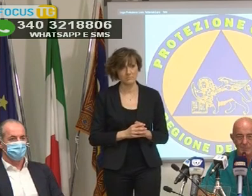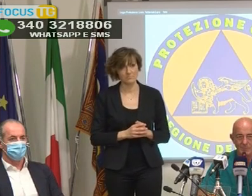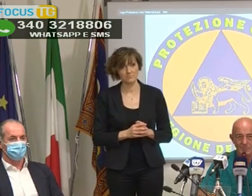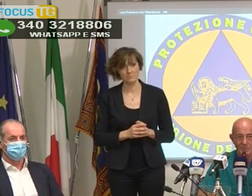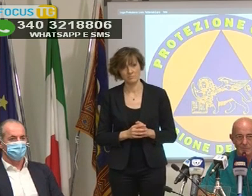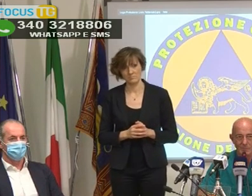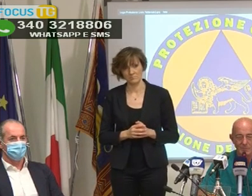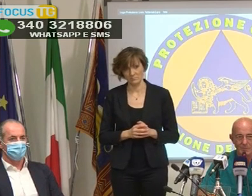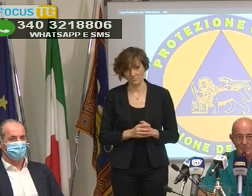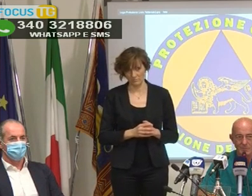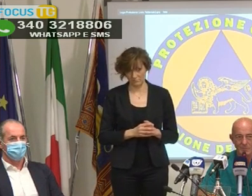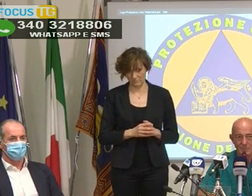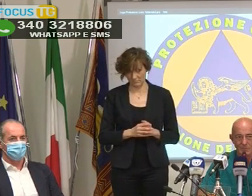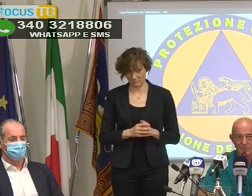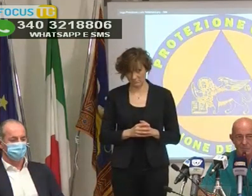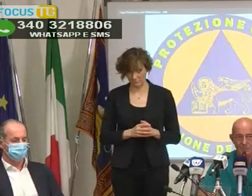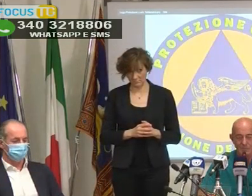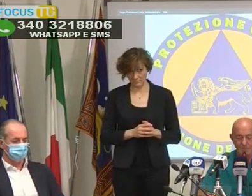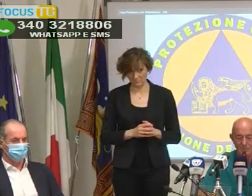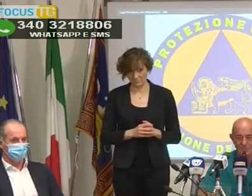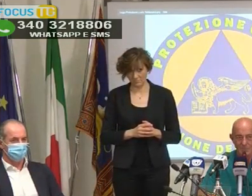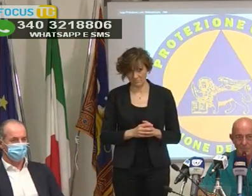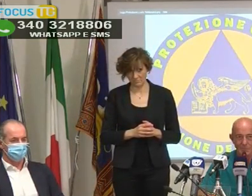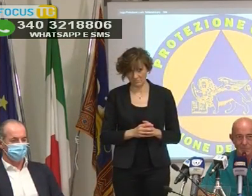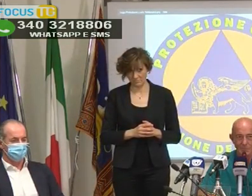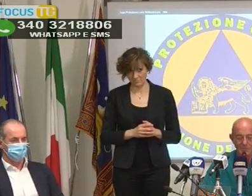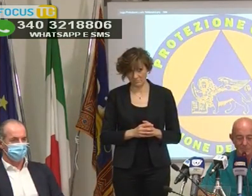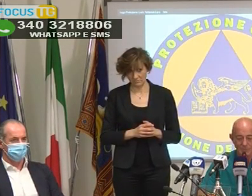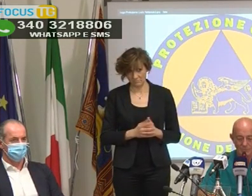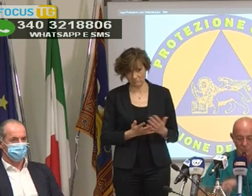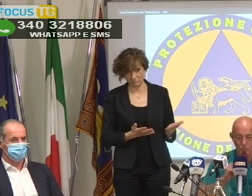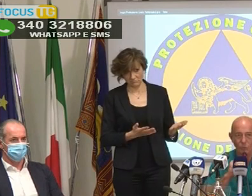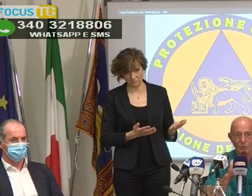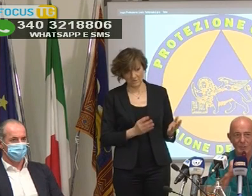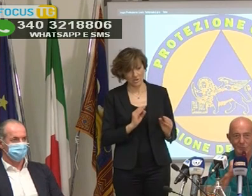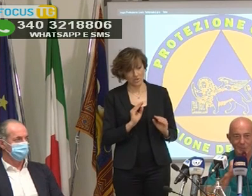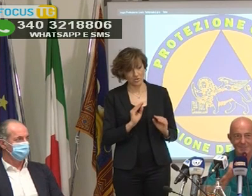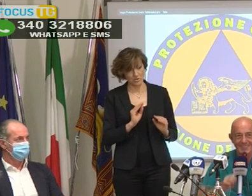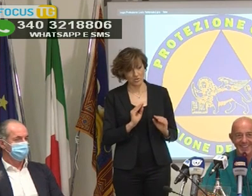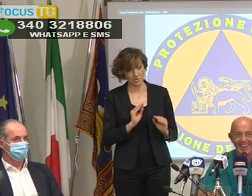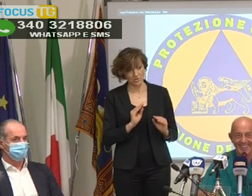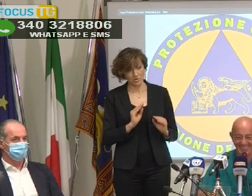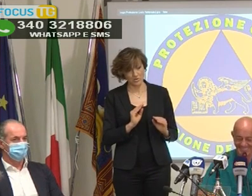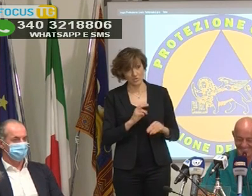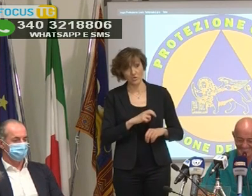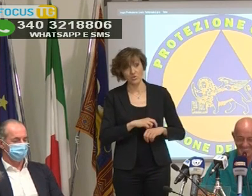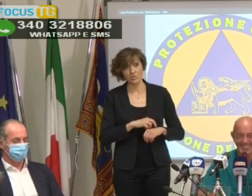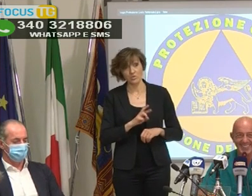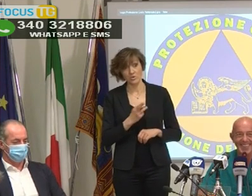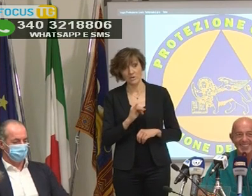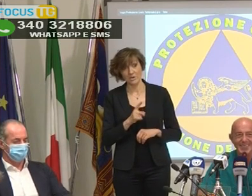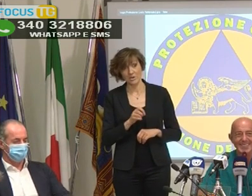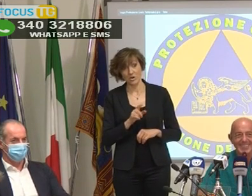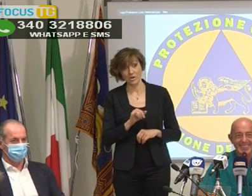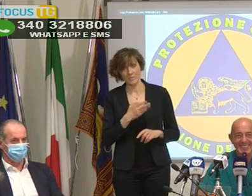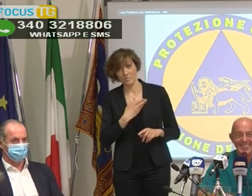Bone, detto sì. Esatto. Ormai lo vado sempre sul tempo. Professore, due domande. Dottor Rigoli. Sì, dottore, scusi, dottore,